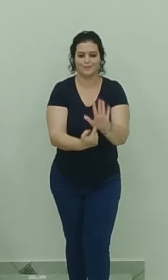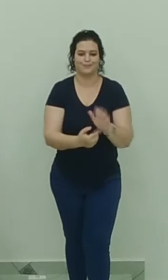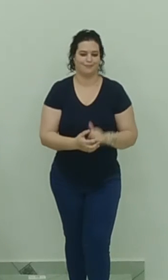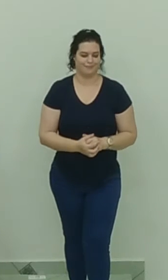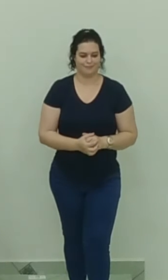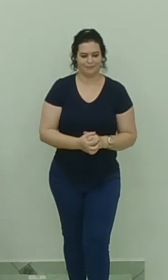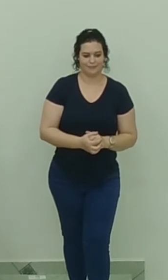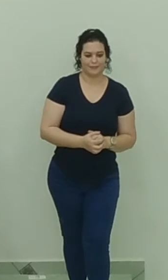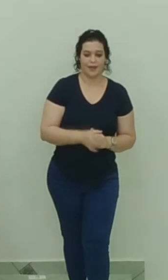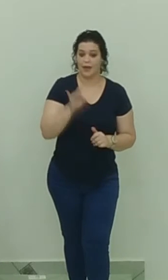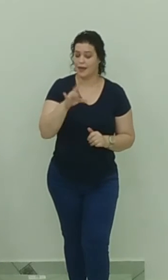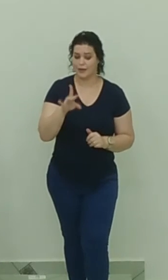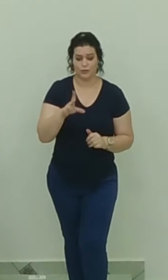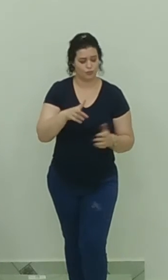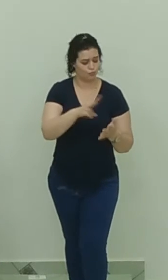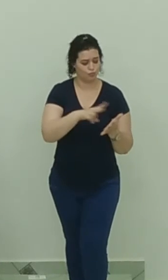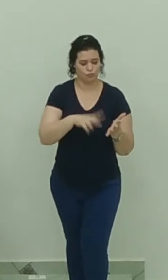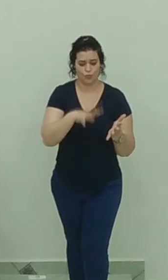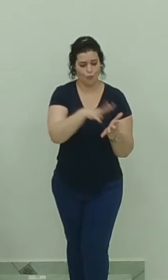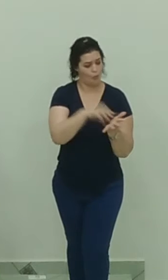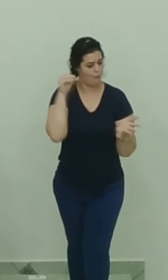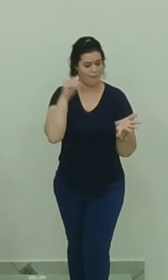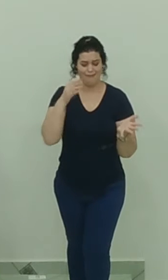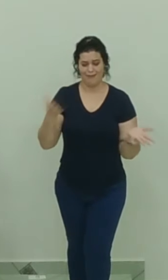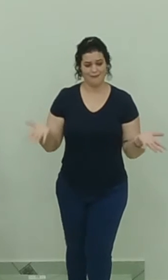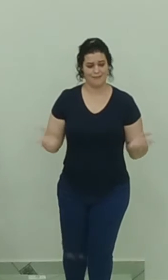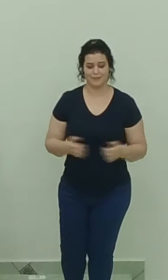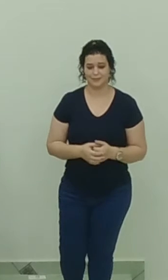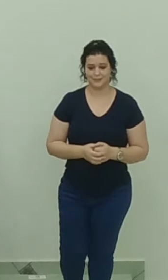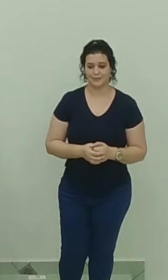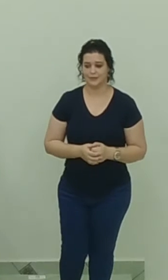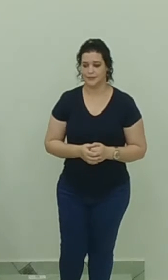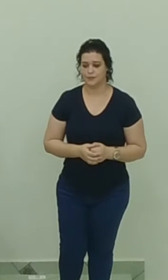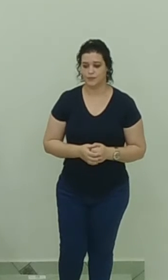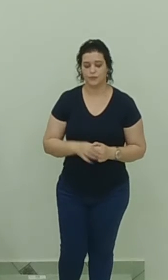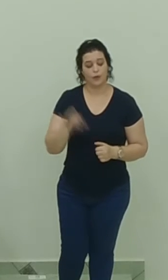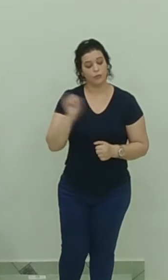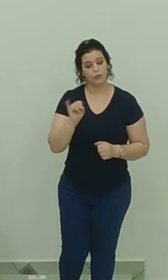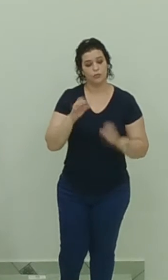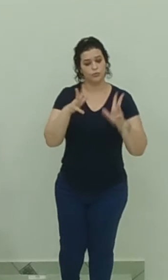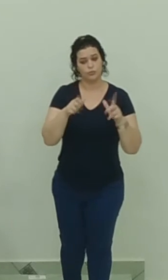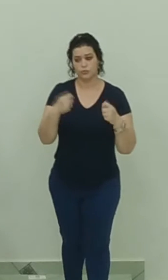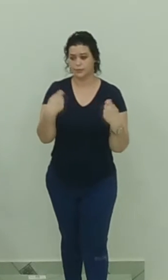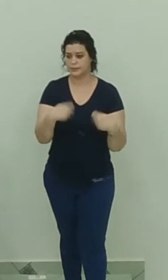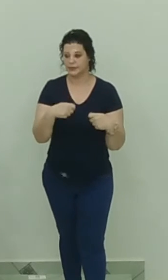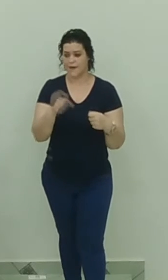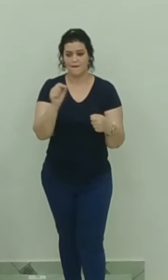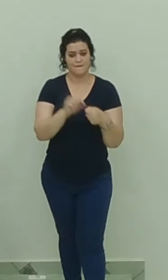Irmão, segundo, o que precisamos fazer? Aqui nós